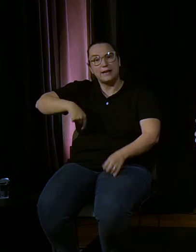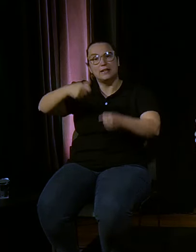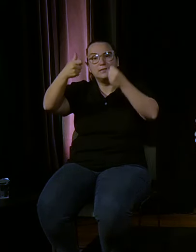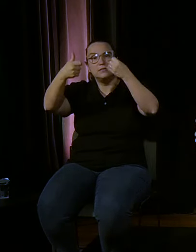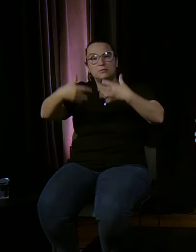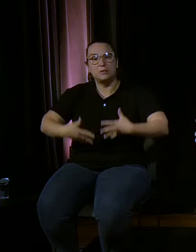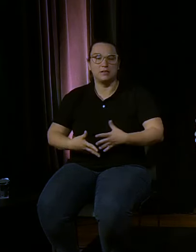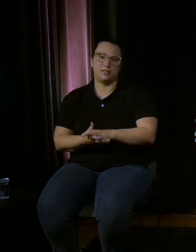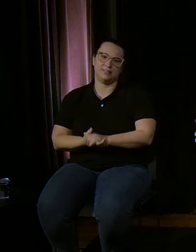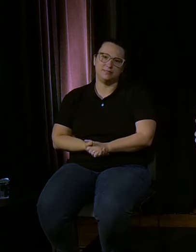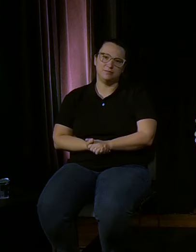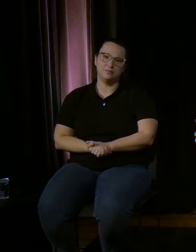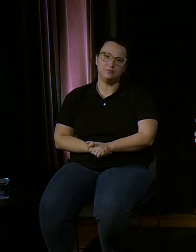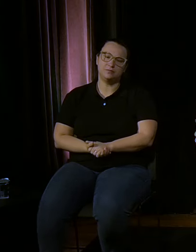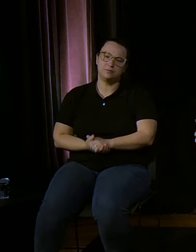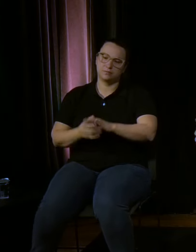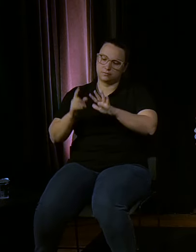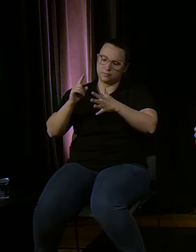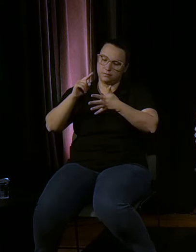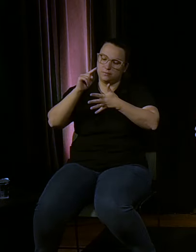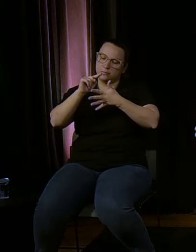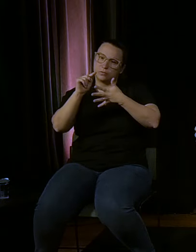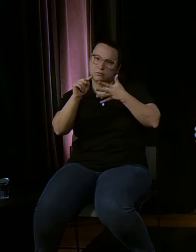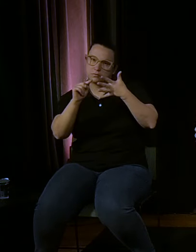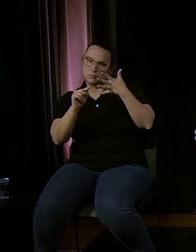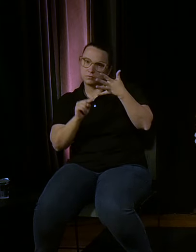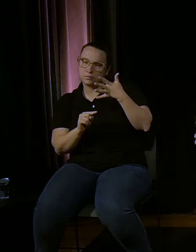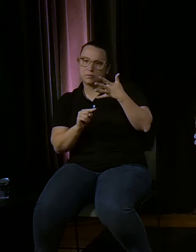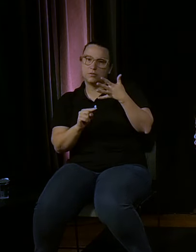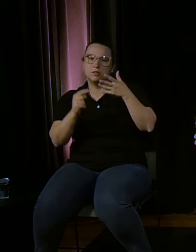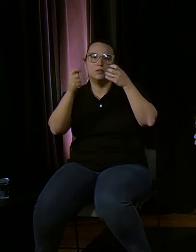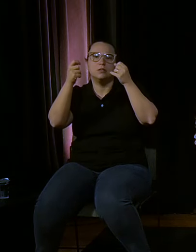explicar, que é pontuar um pouco